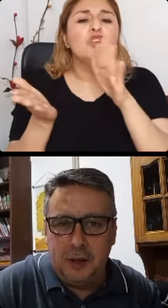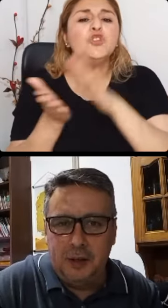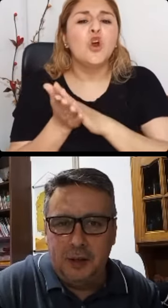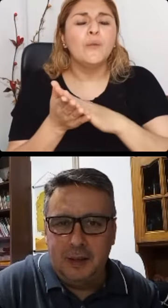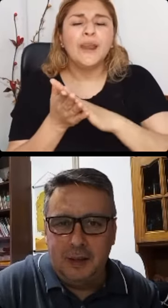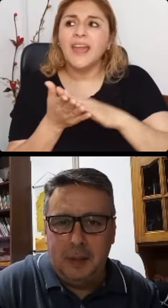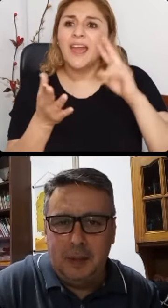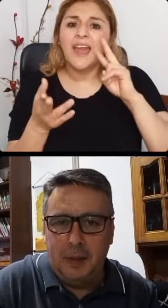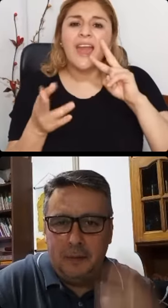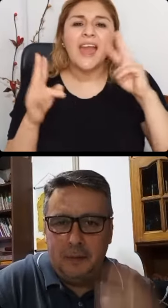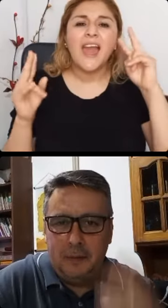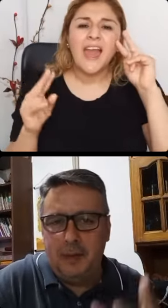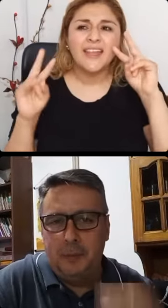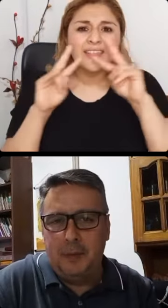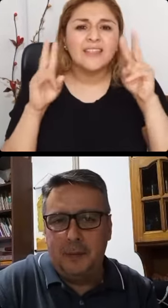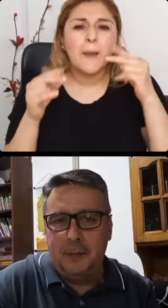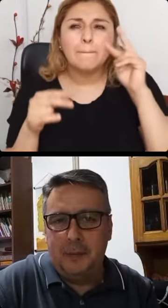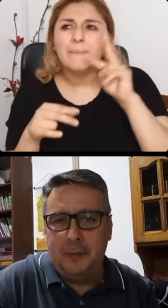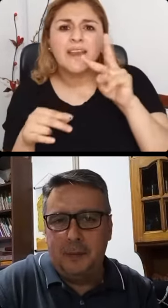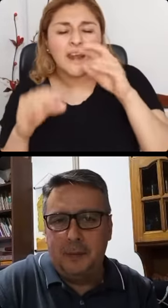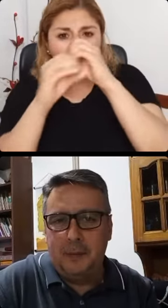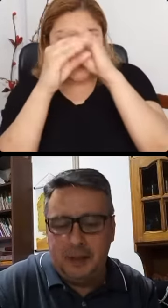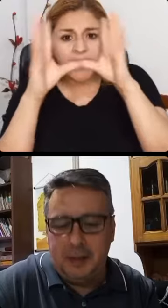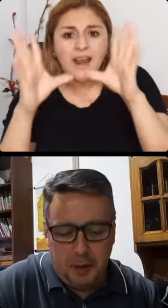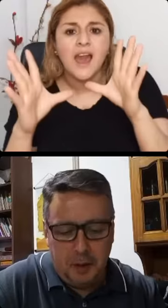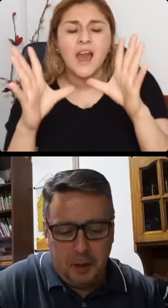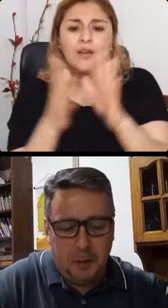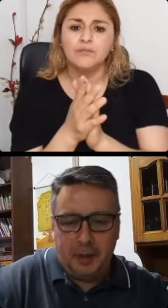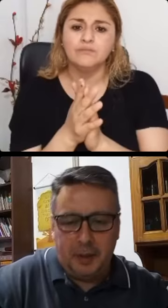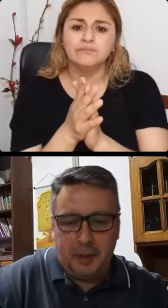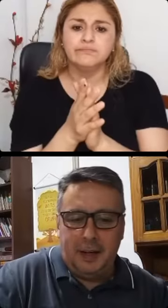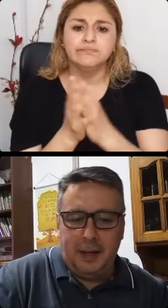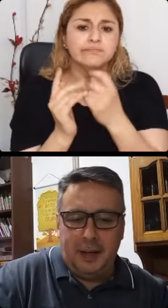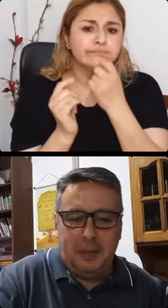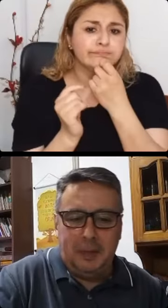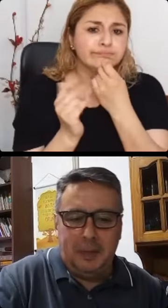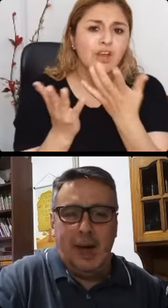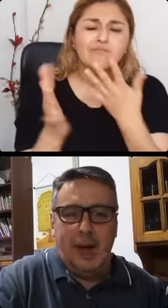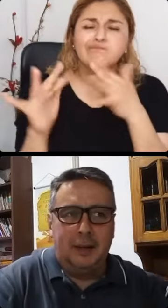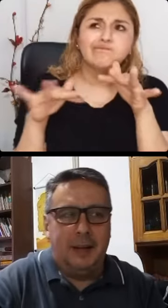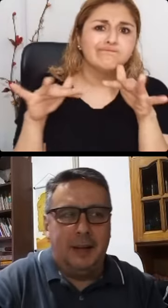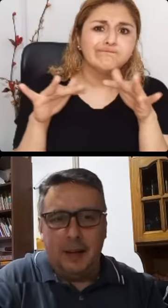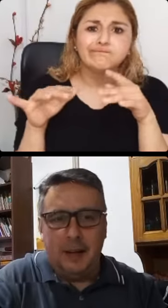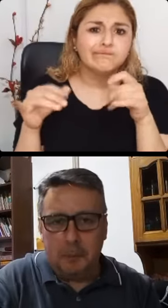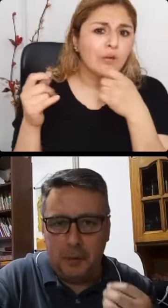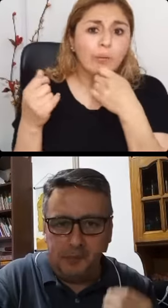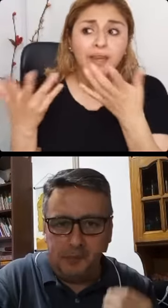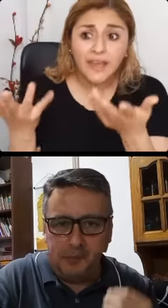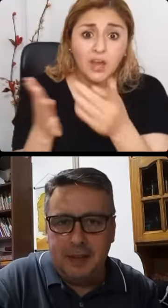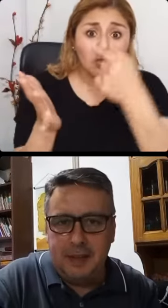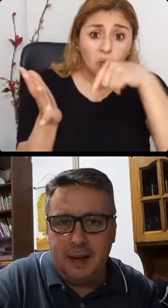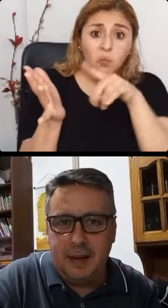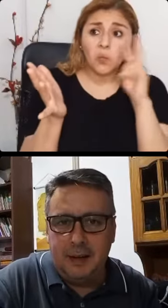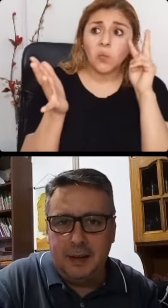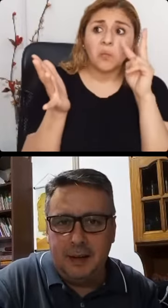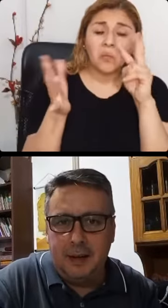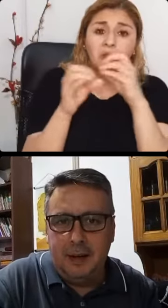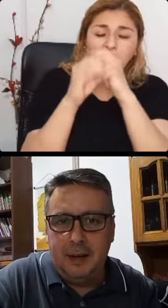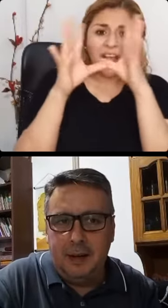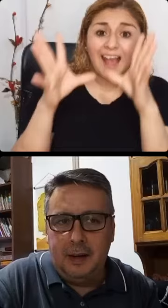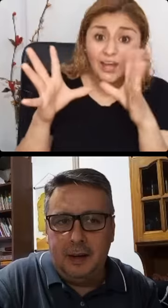visión de poder ver y de poder ver claramente, ¿no? Porque pensaba en la importancia